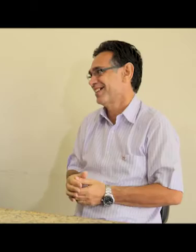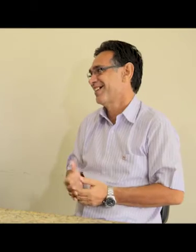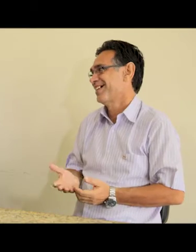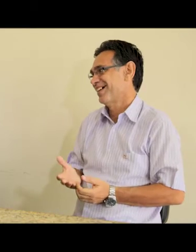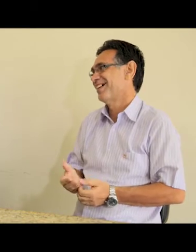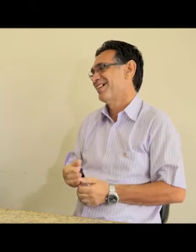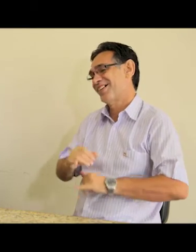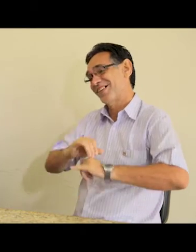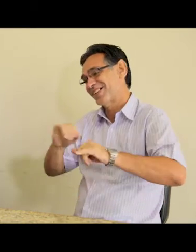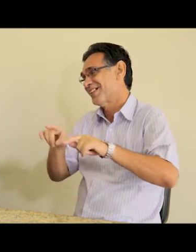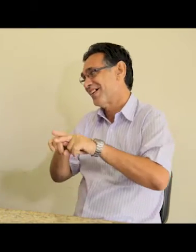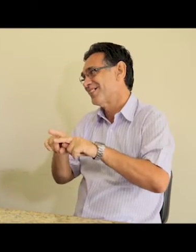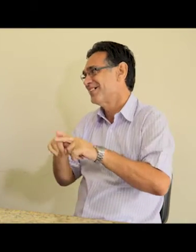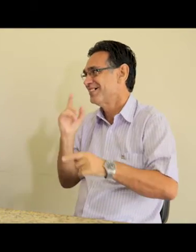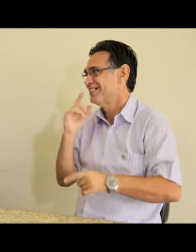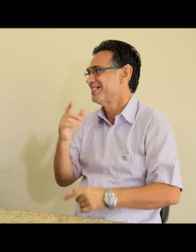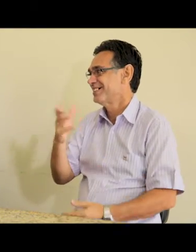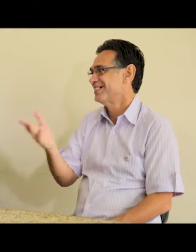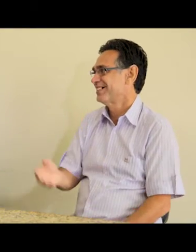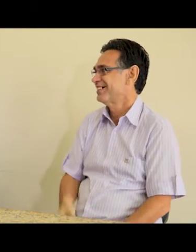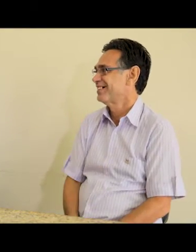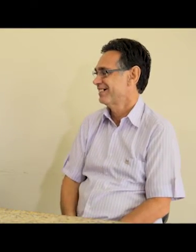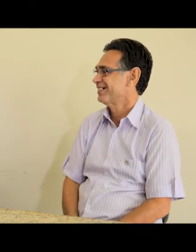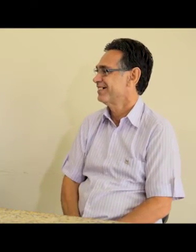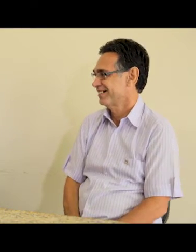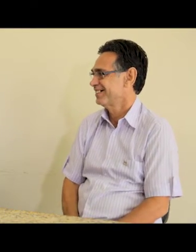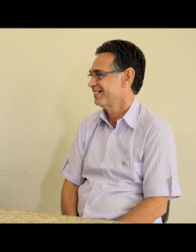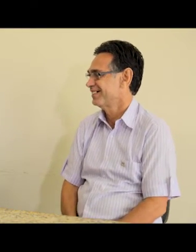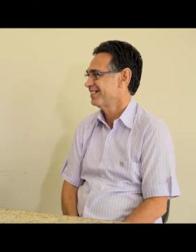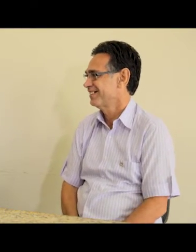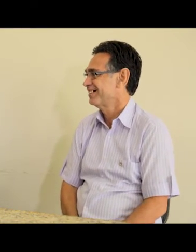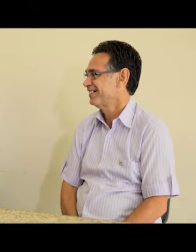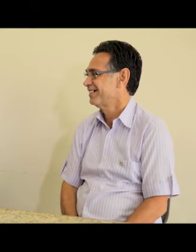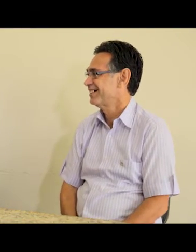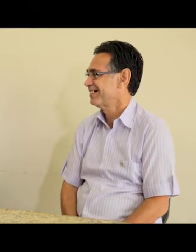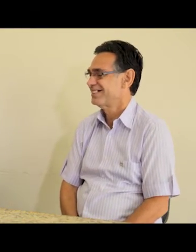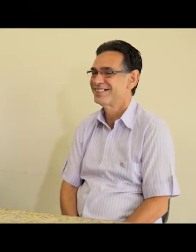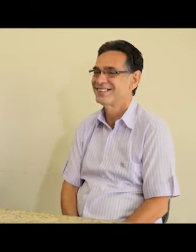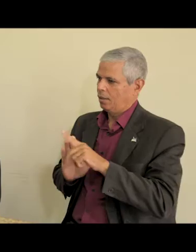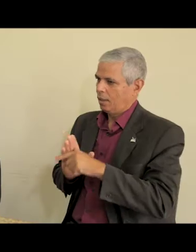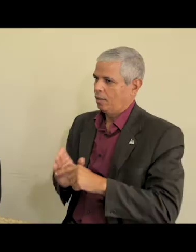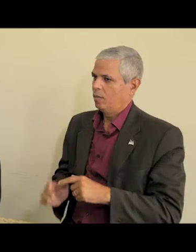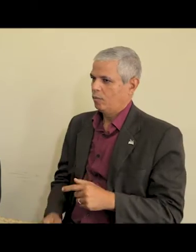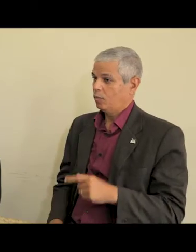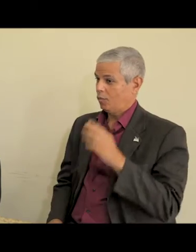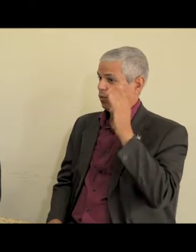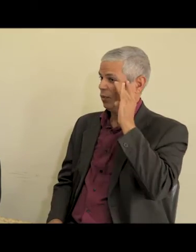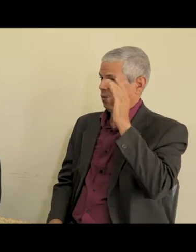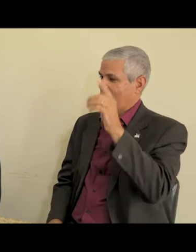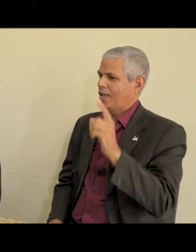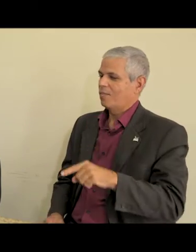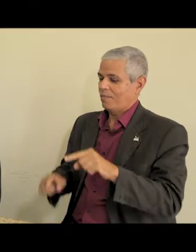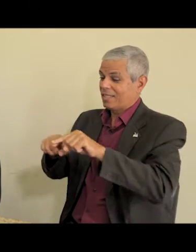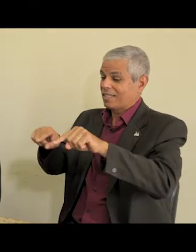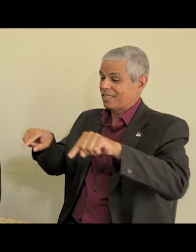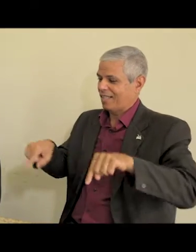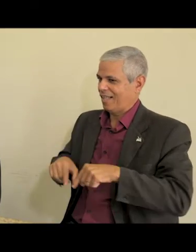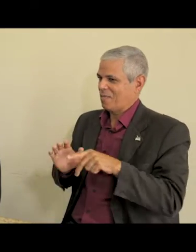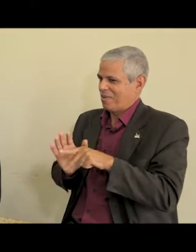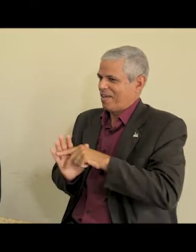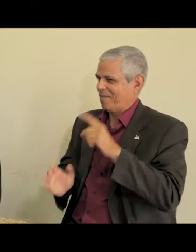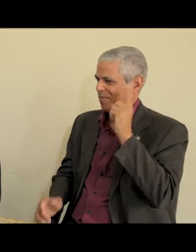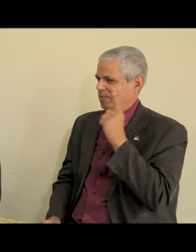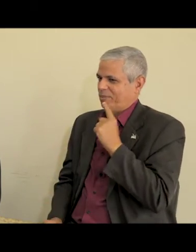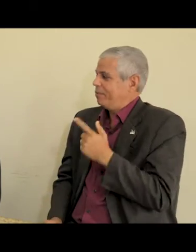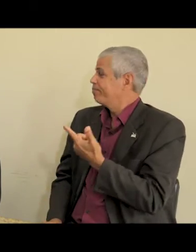batizei recentemente. E eu quero anunciar essa boa nova para os surdos. Aqui na Igreja Central, o meu maior sonho